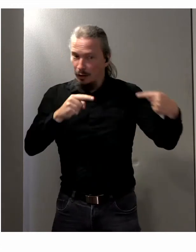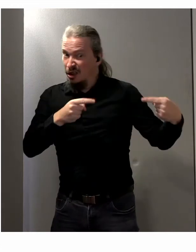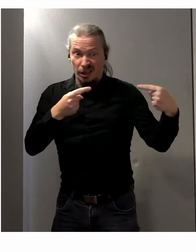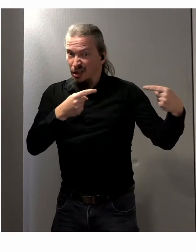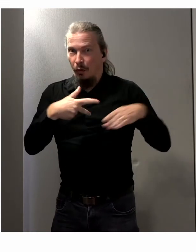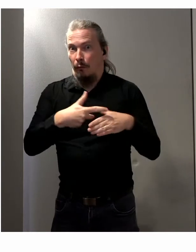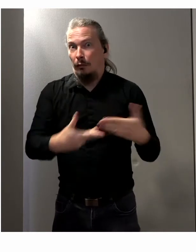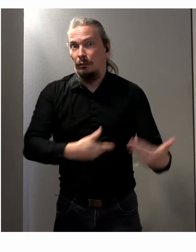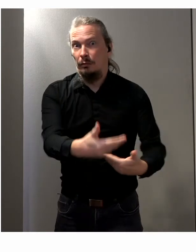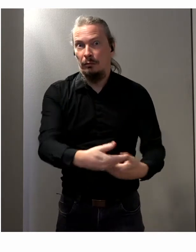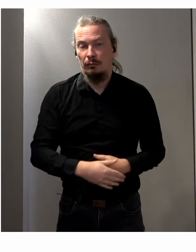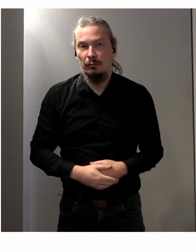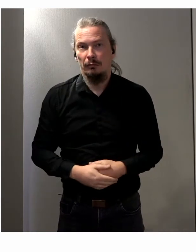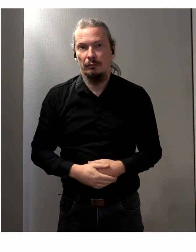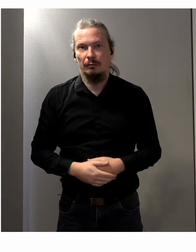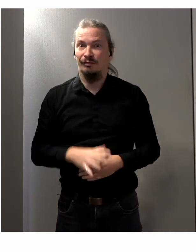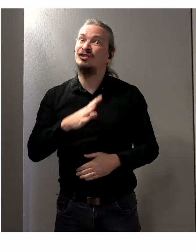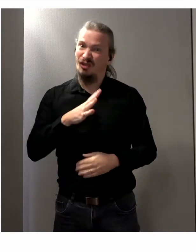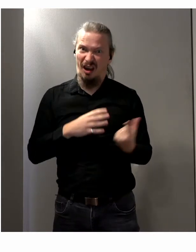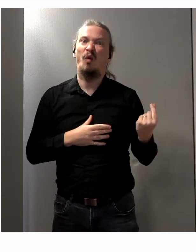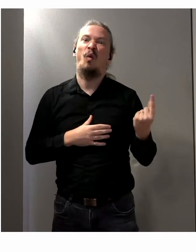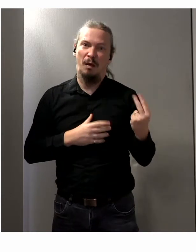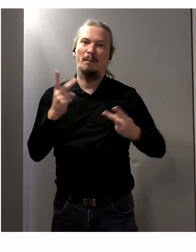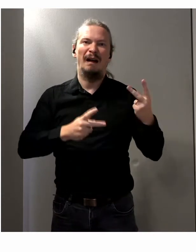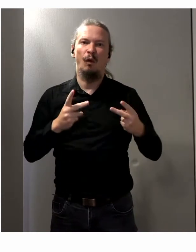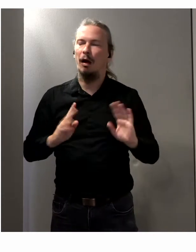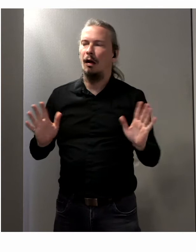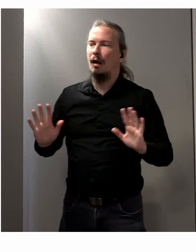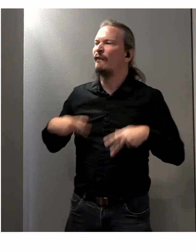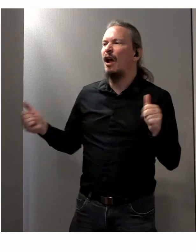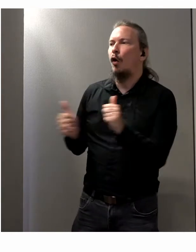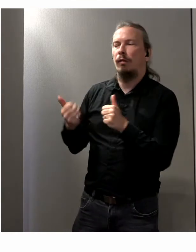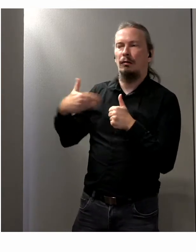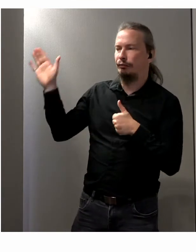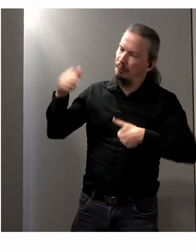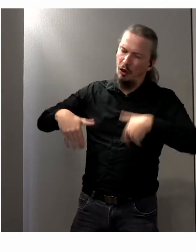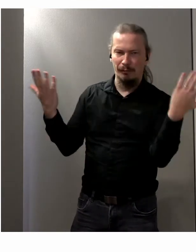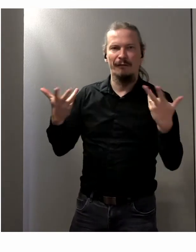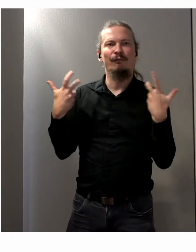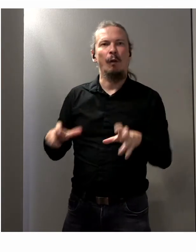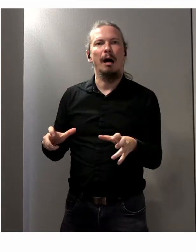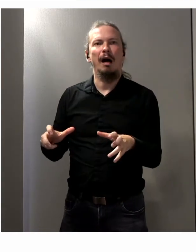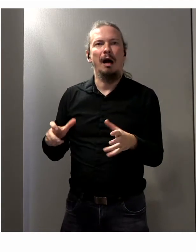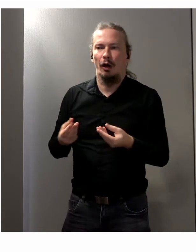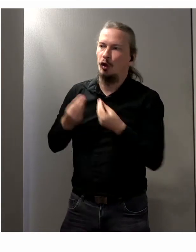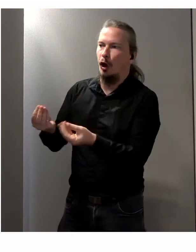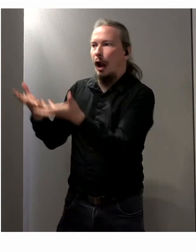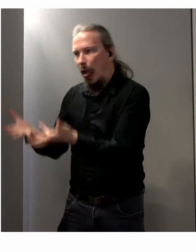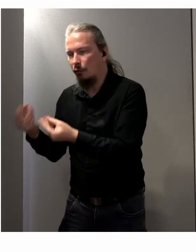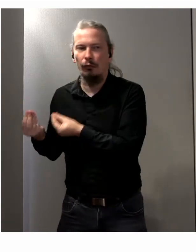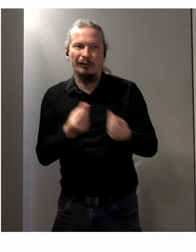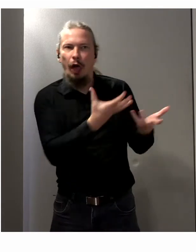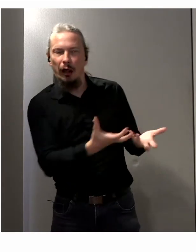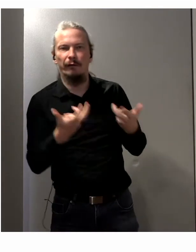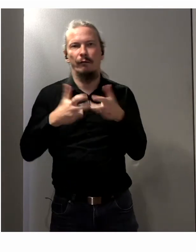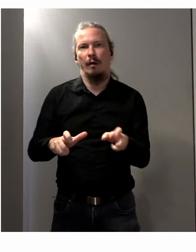tensions. Et ça amène en fait de plus en plus de couples à renoncer complètement à une vie de couple afin de ne pas être une charge financière pour leur conjoint.